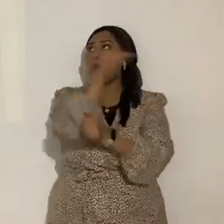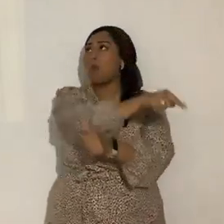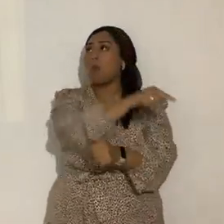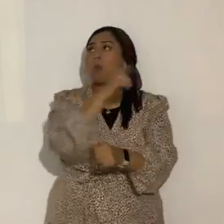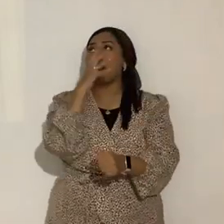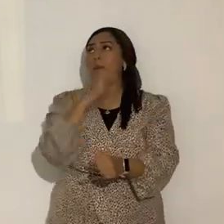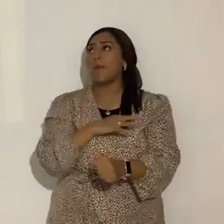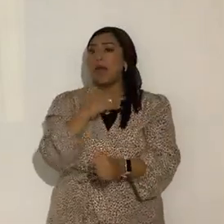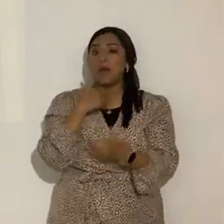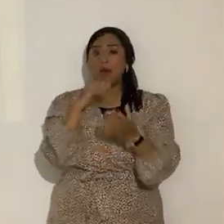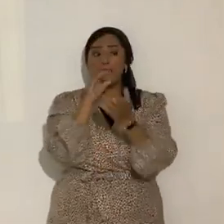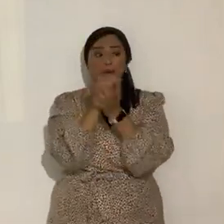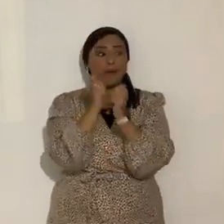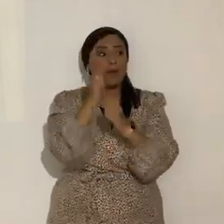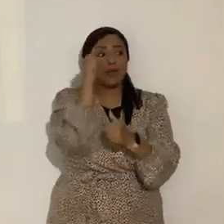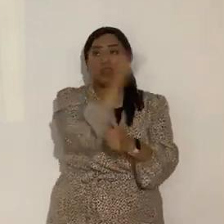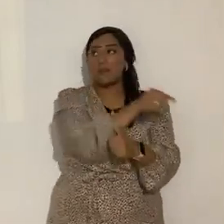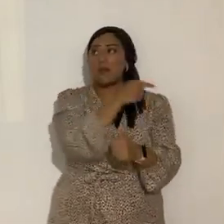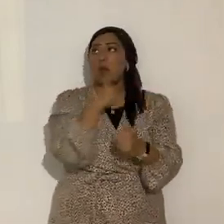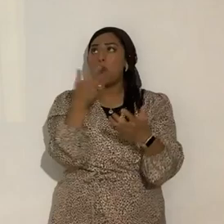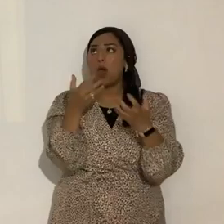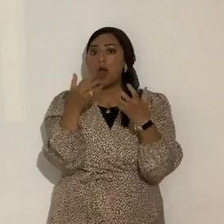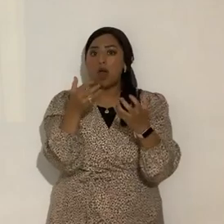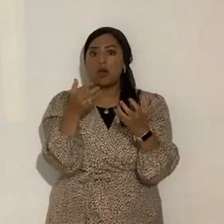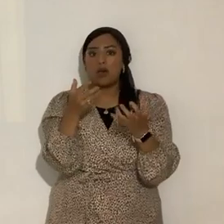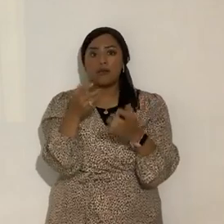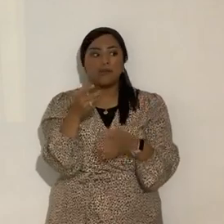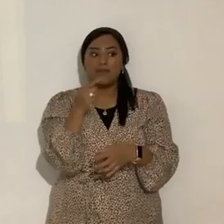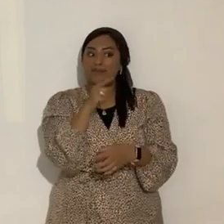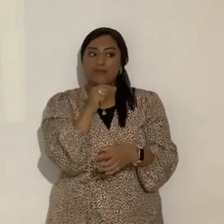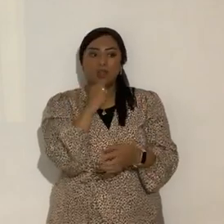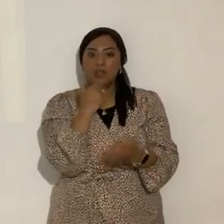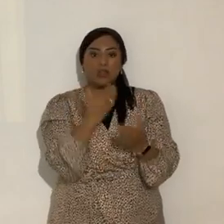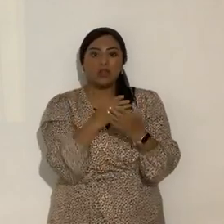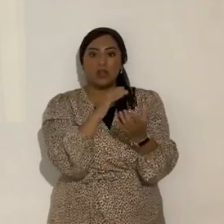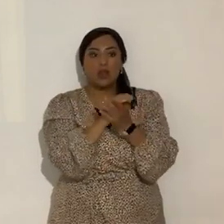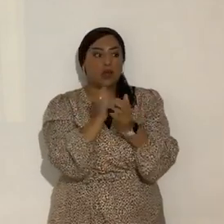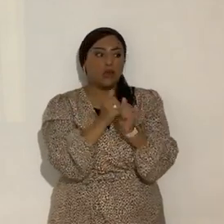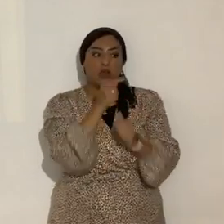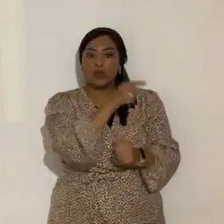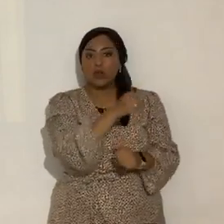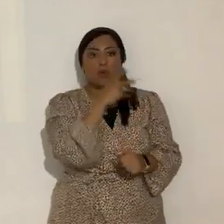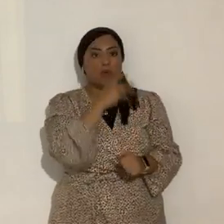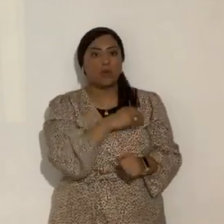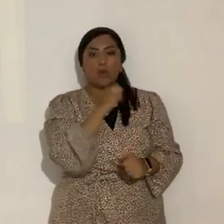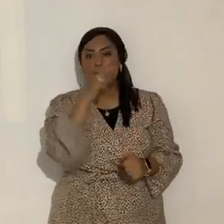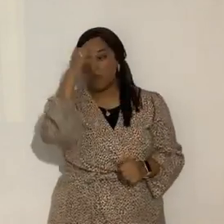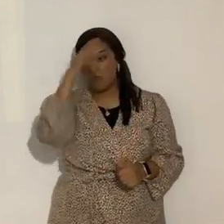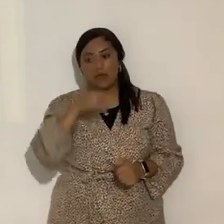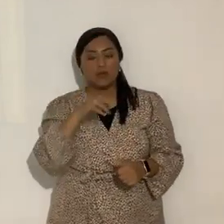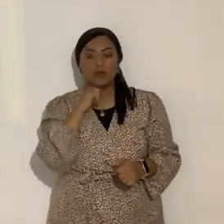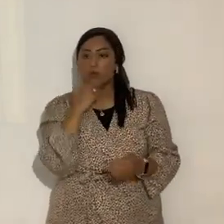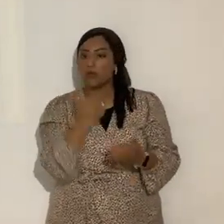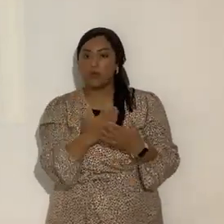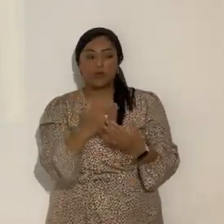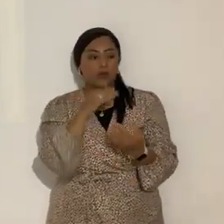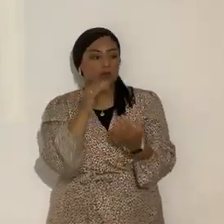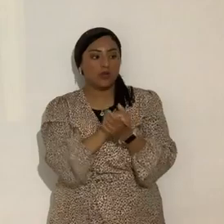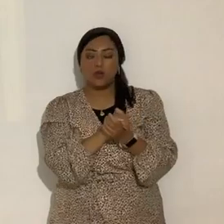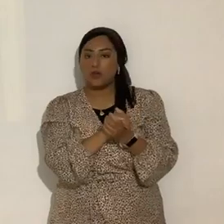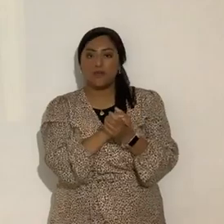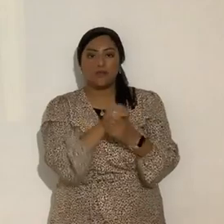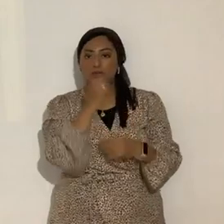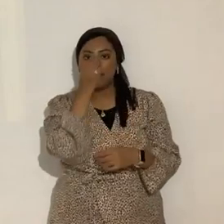A veces se obstina, pero no le conviene casarse con esa muchacha o con ese muchacho. No le conviene